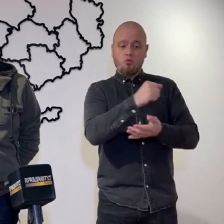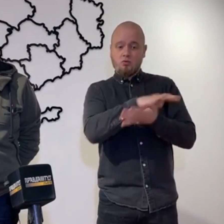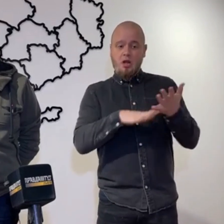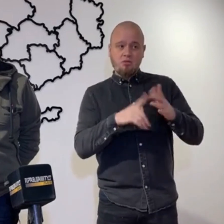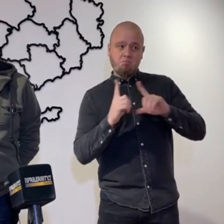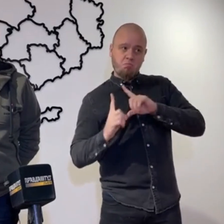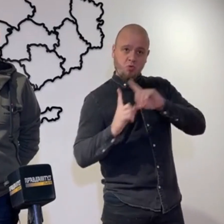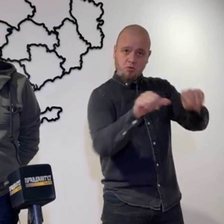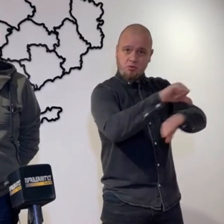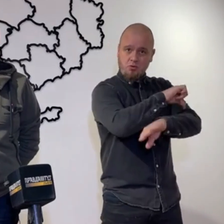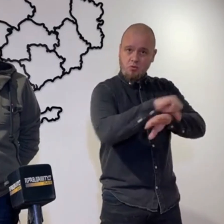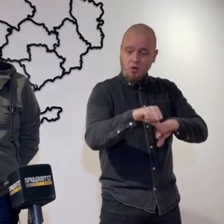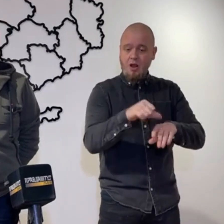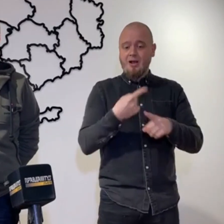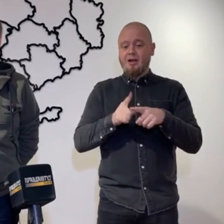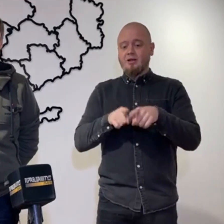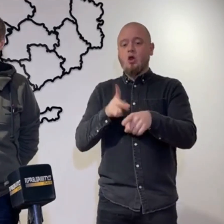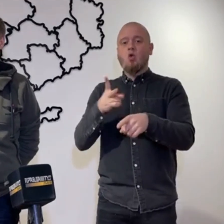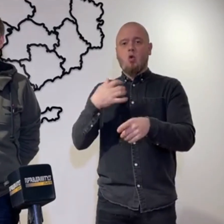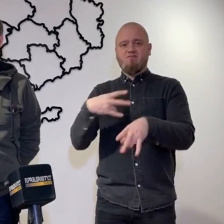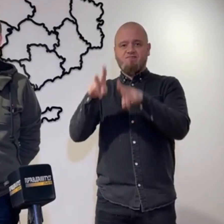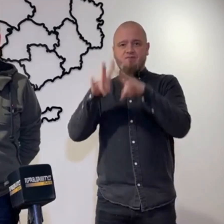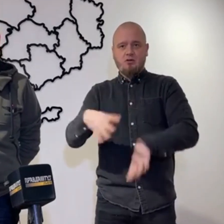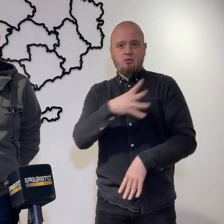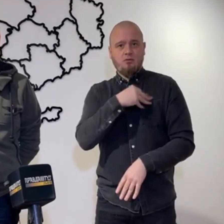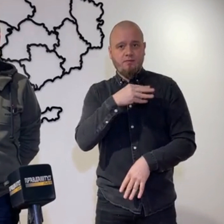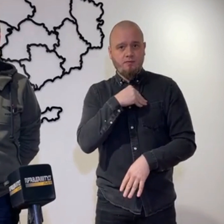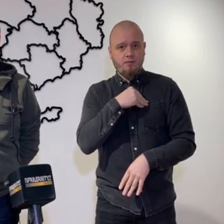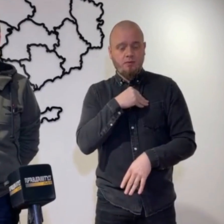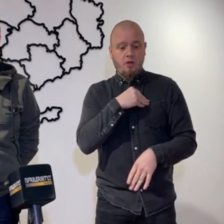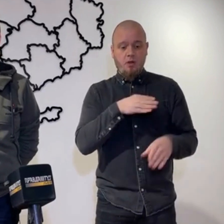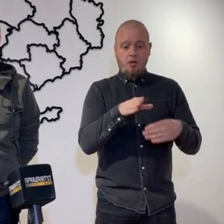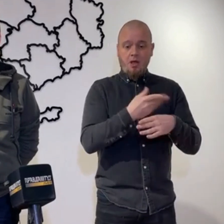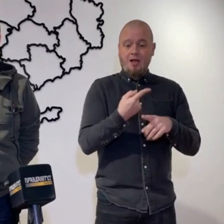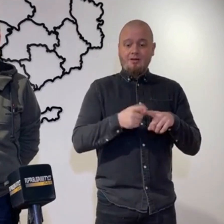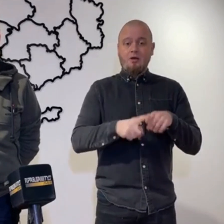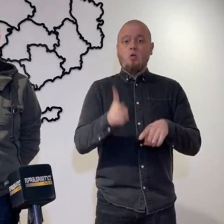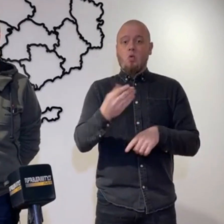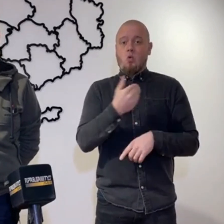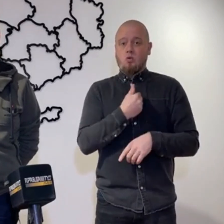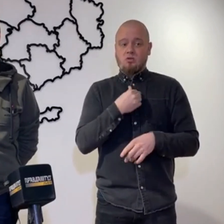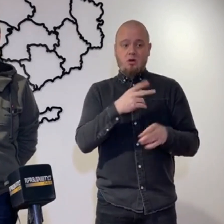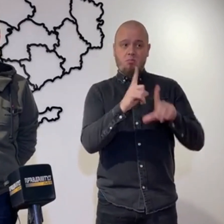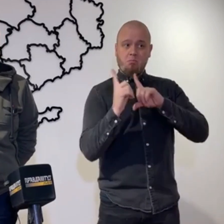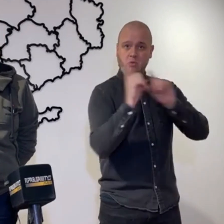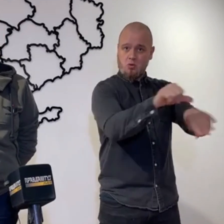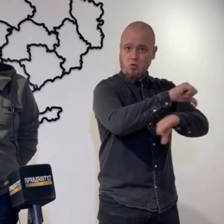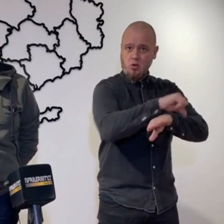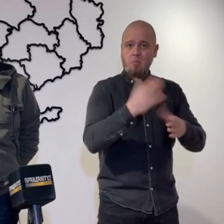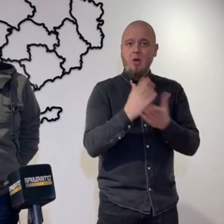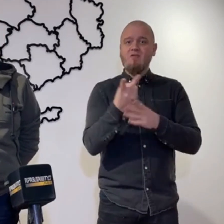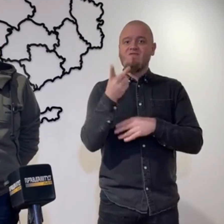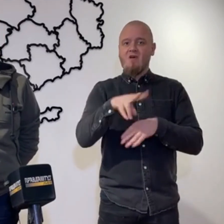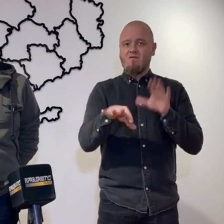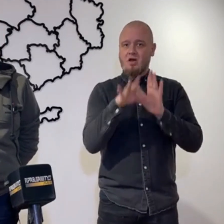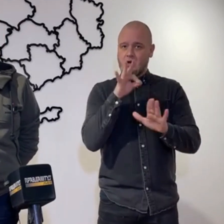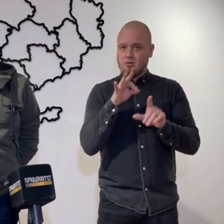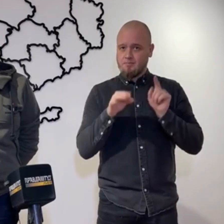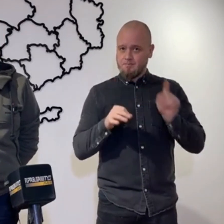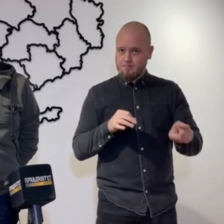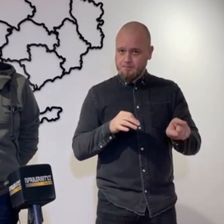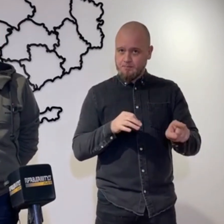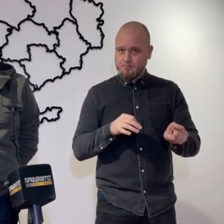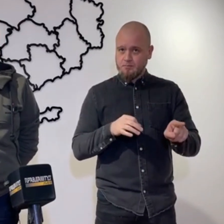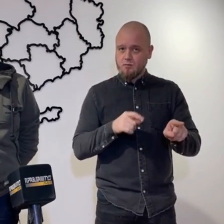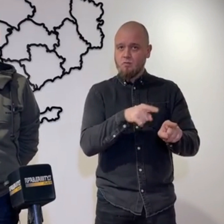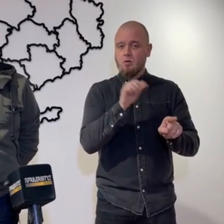територію Львівської області, і ті, які хочуть залишатися на території Львівської області. Ті, які хочуть залишити Львівську область, мають два варіанти.